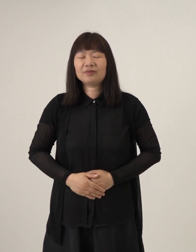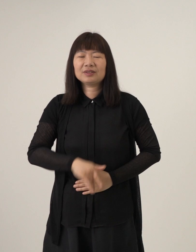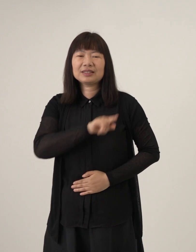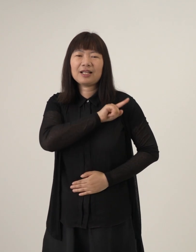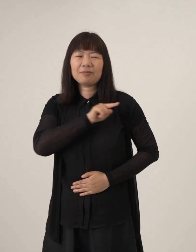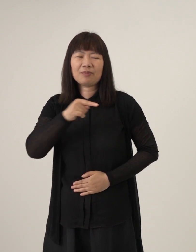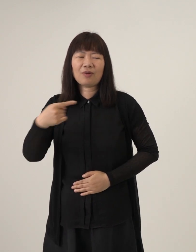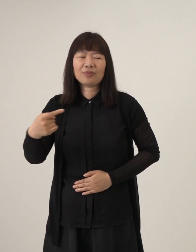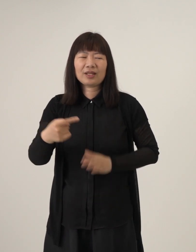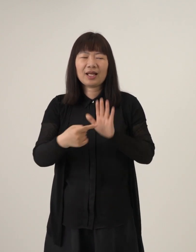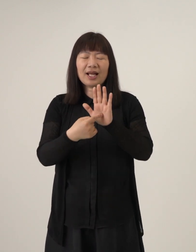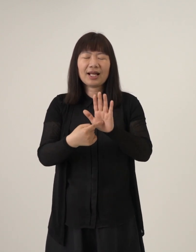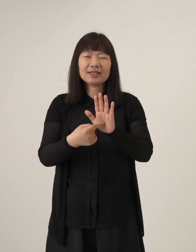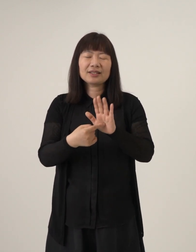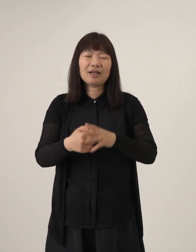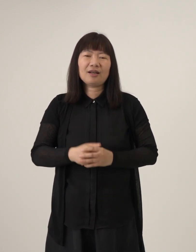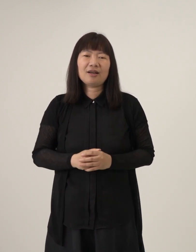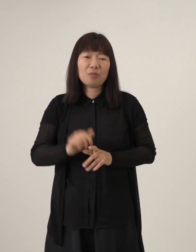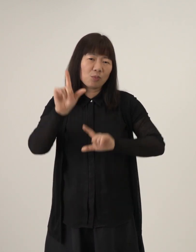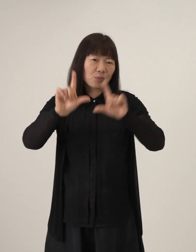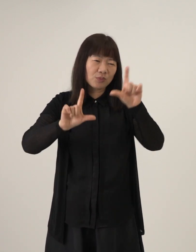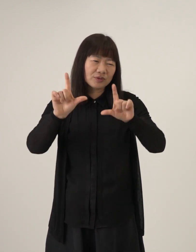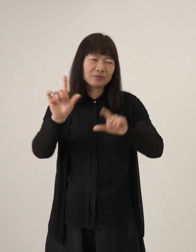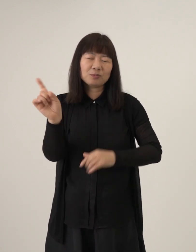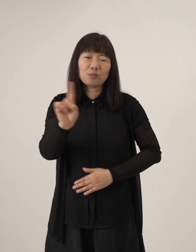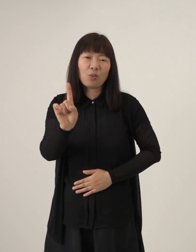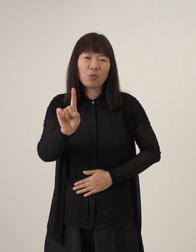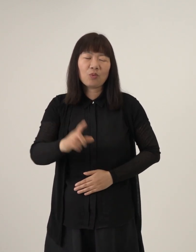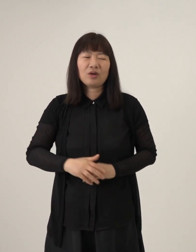제일 먼저 나타났던 지상의 현상이